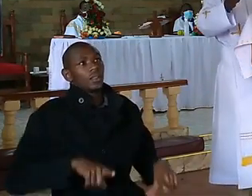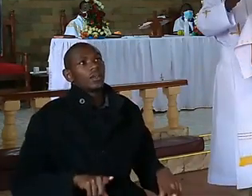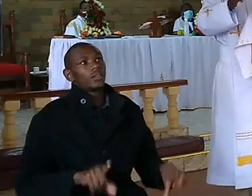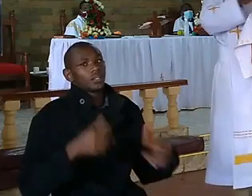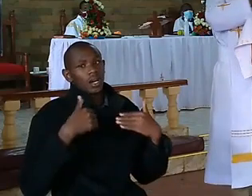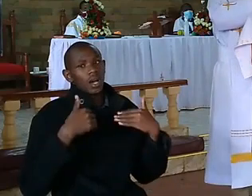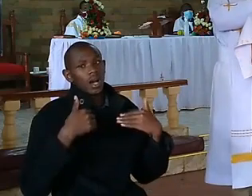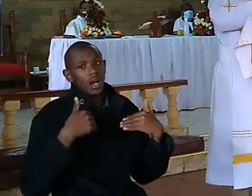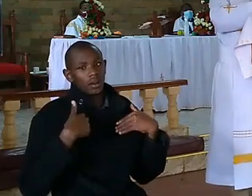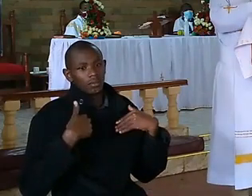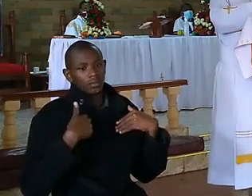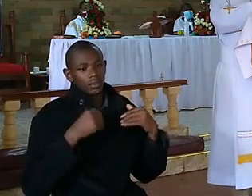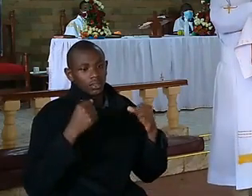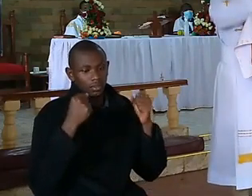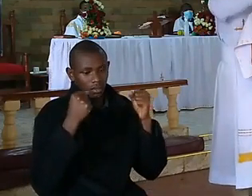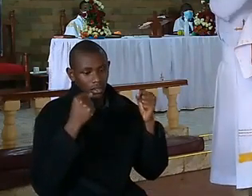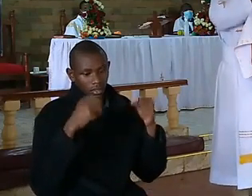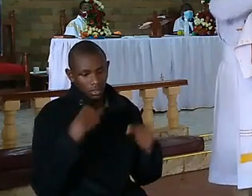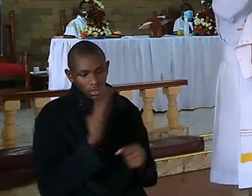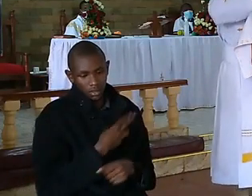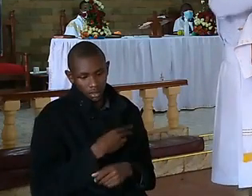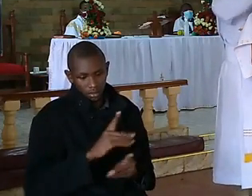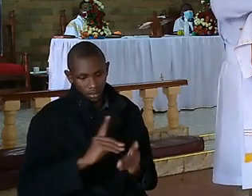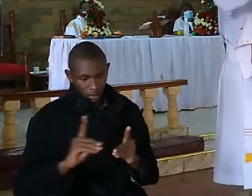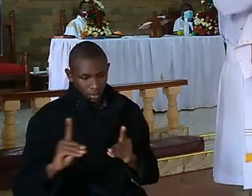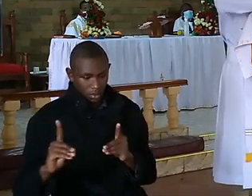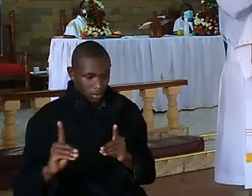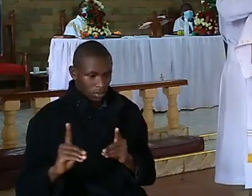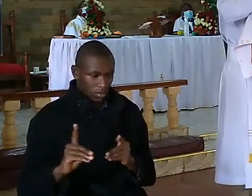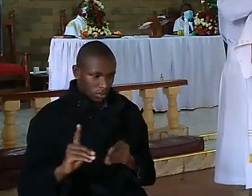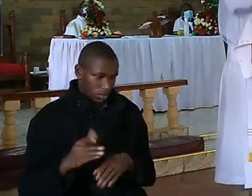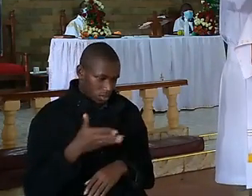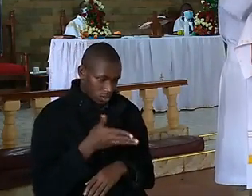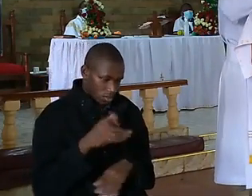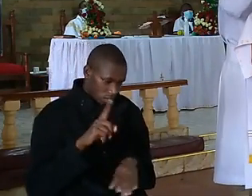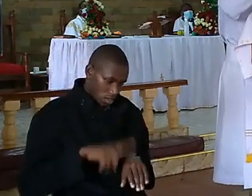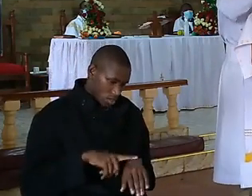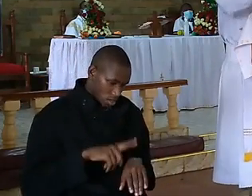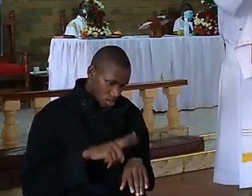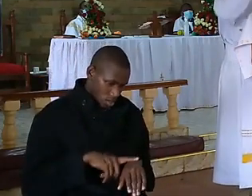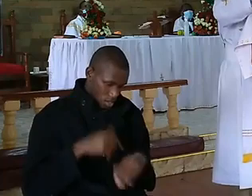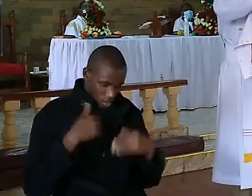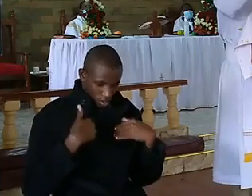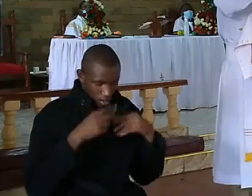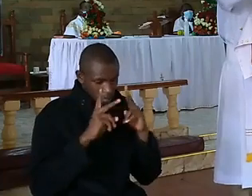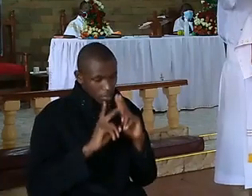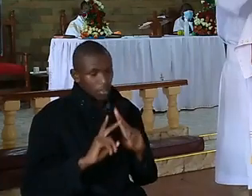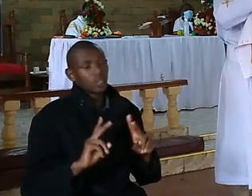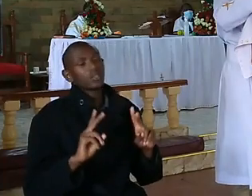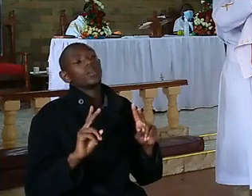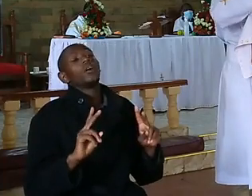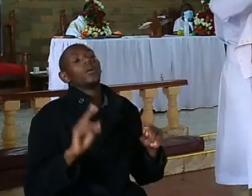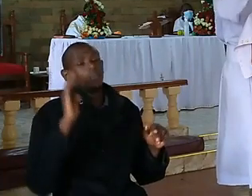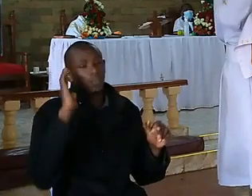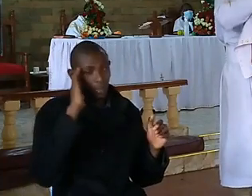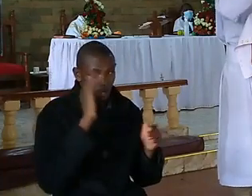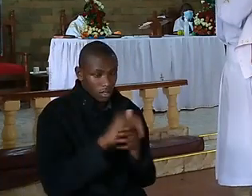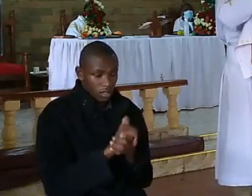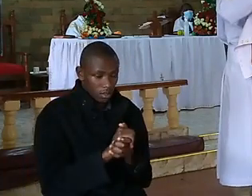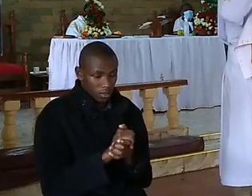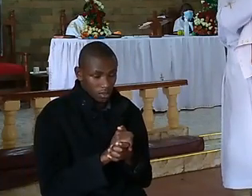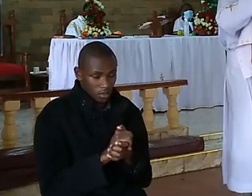hinya togu eririe arutwo ndamwĩra maũndũ maya ihinda rĩrĩ nĩgetha mũgĩe thayũ na mũgĩe na wĩtĩkio kũrĩ niĩ atĩ